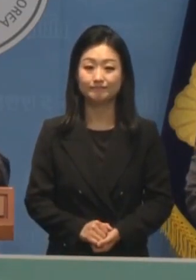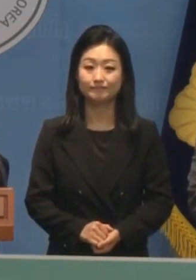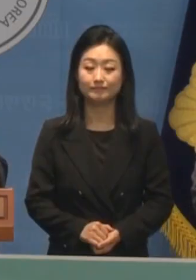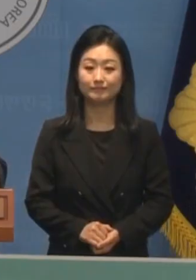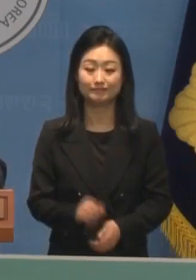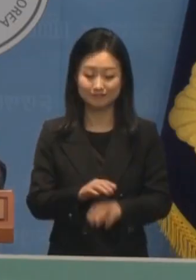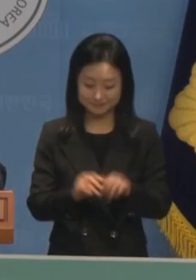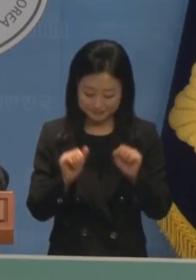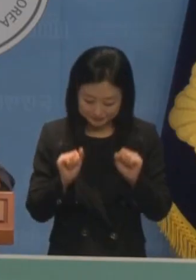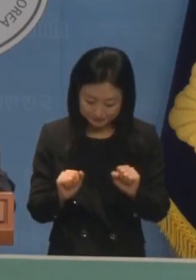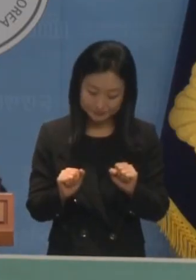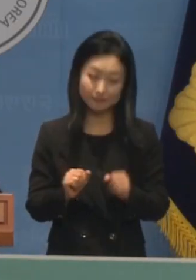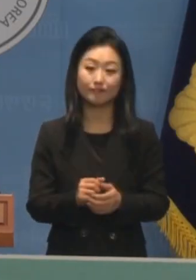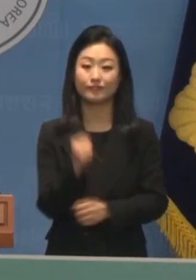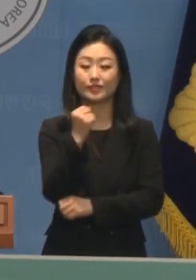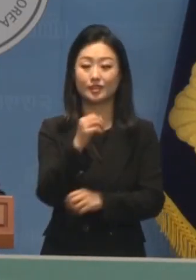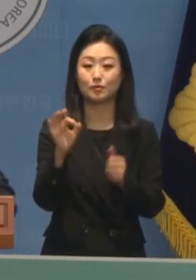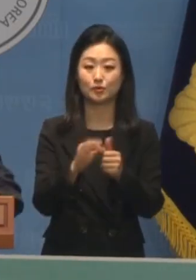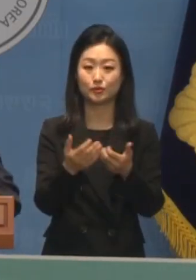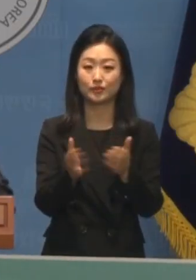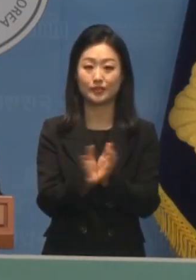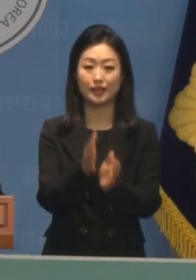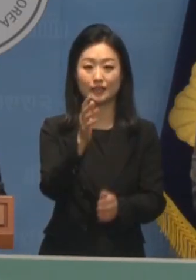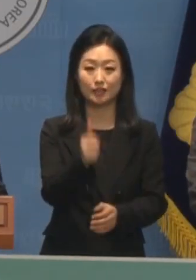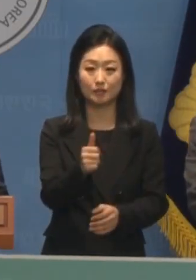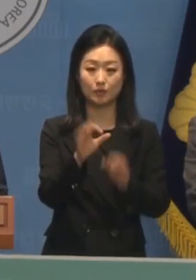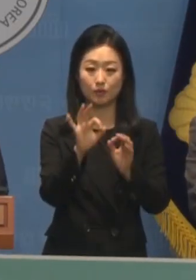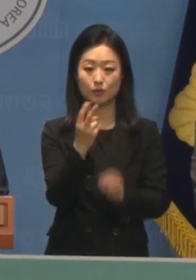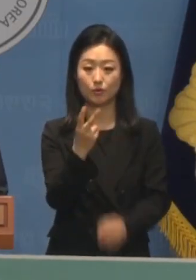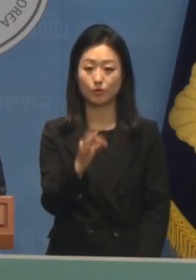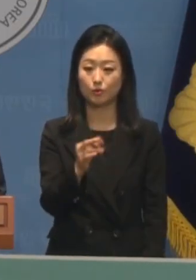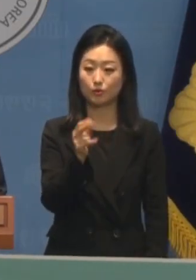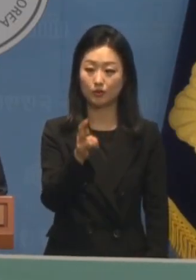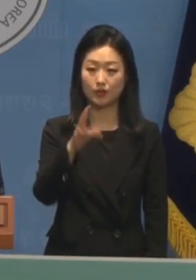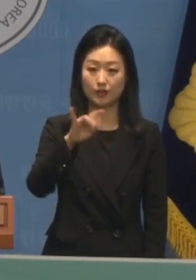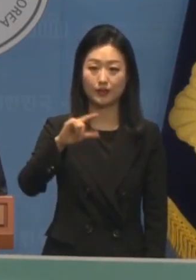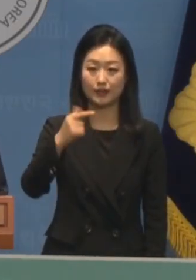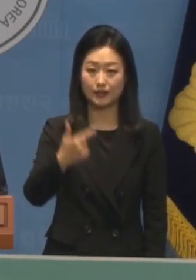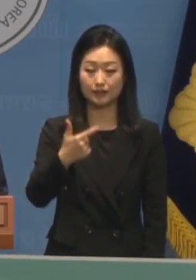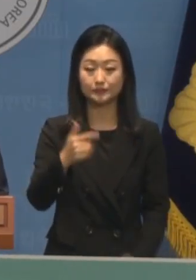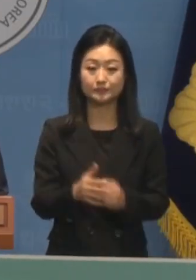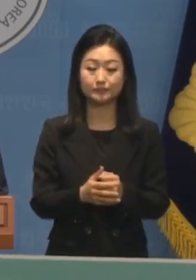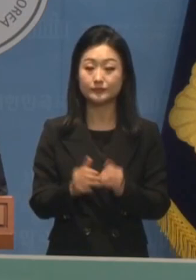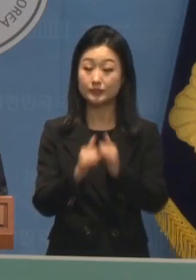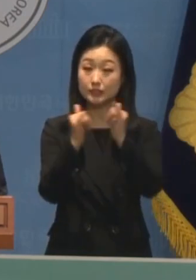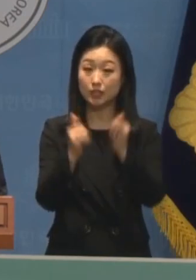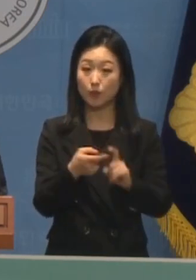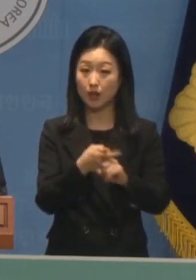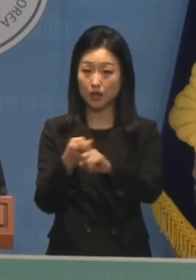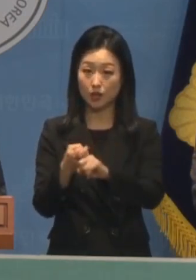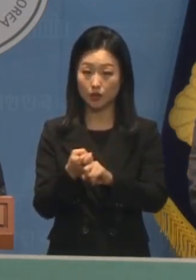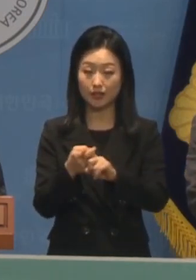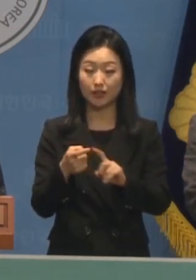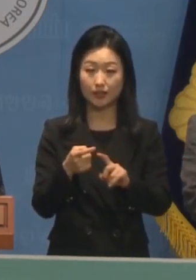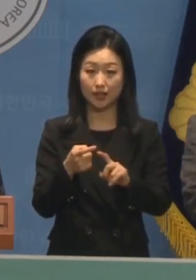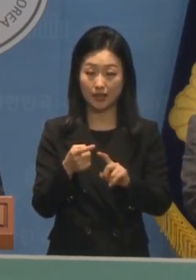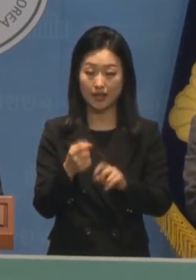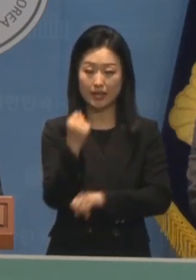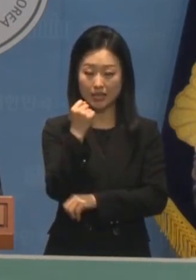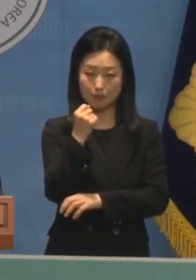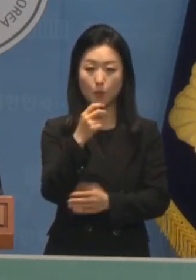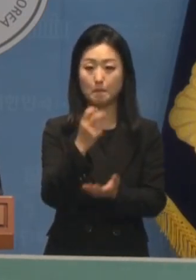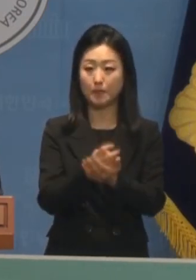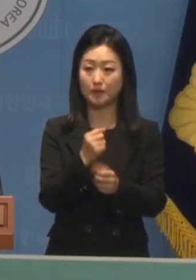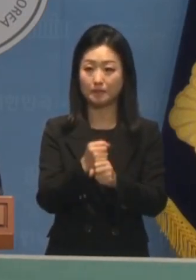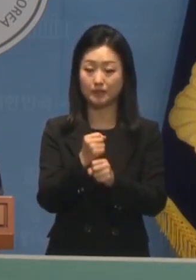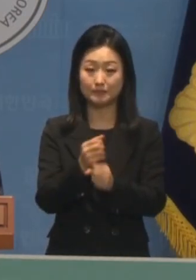네, 안녕하세요. 기본소득당 대표 용해인입니다. 사회연대 경제 기본법을 발의합니다.